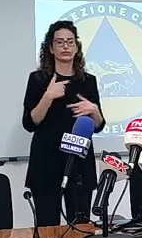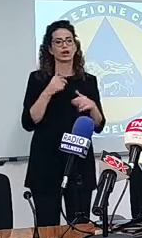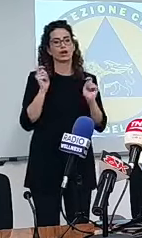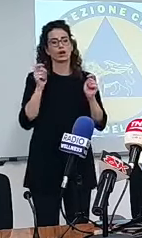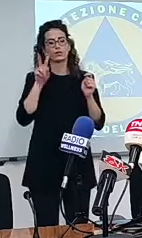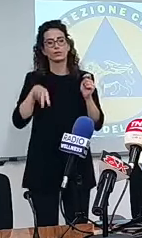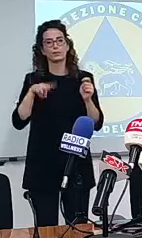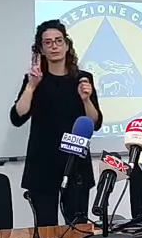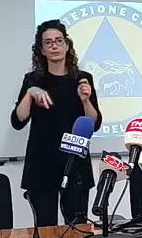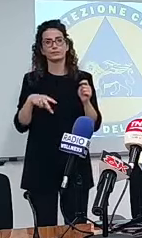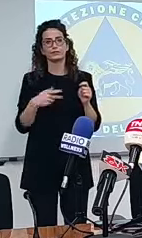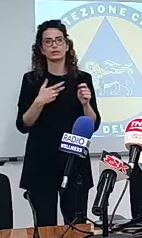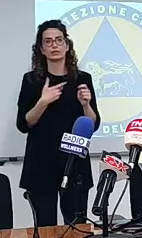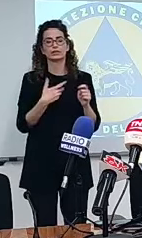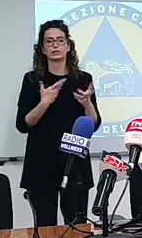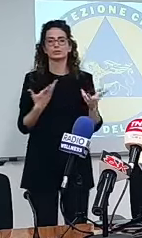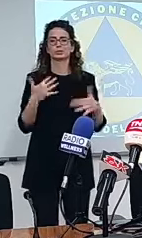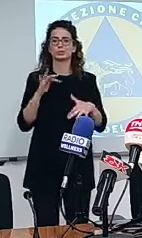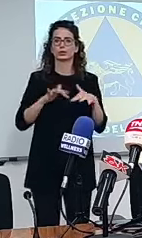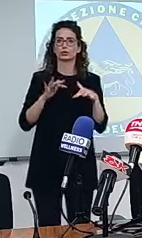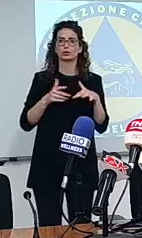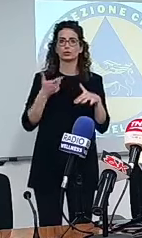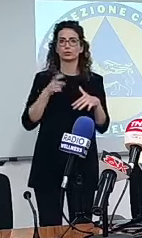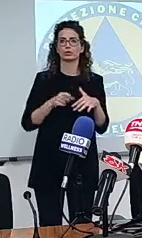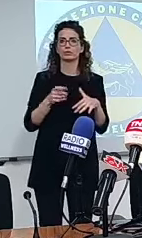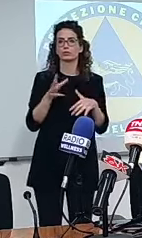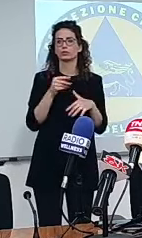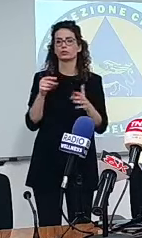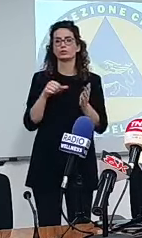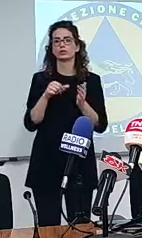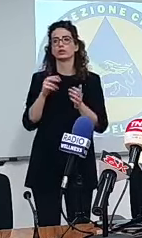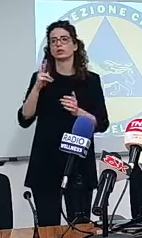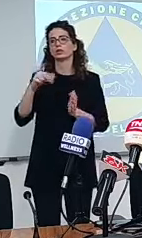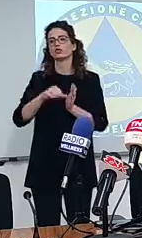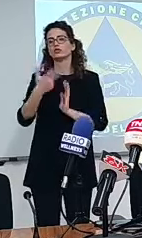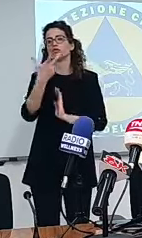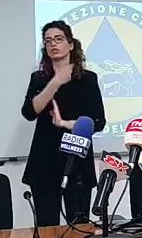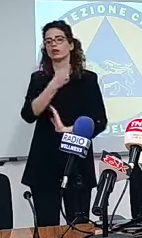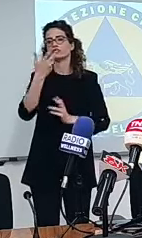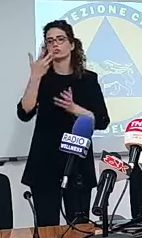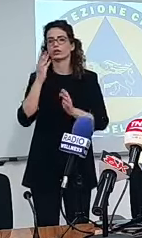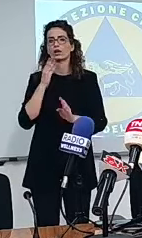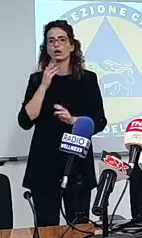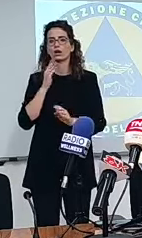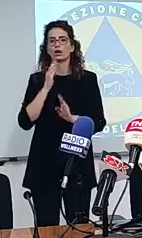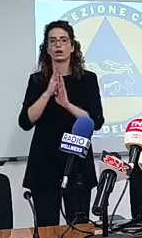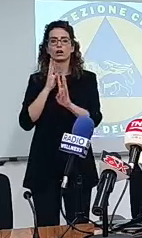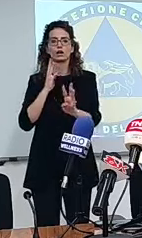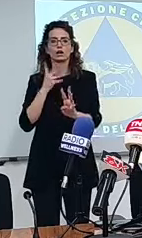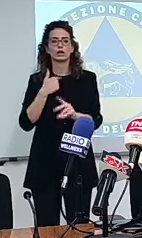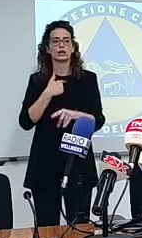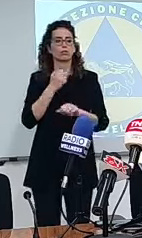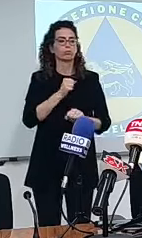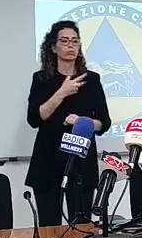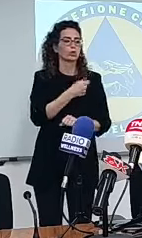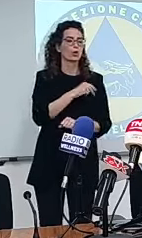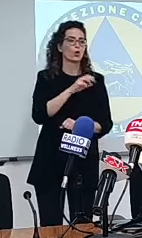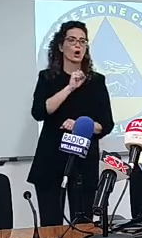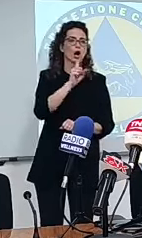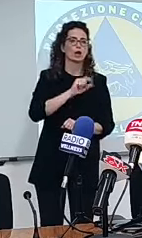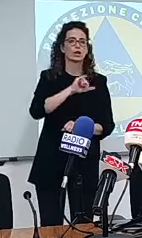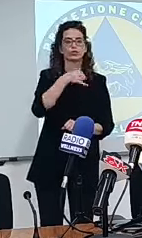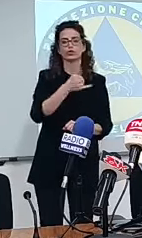hanno espresso della perplessità, dato che tutti vanno a vaccinarsi negli hub, quindi dicono noi possiamo vaccinare solo con AstraZeneca e Johnson &